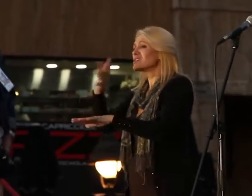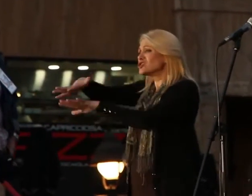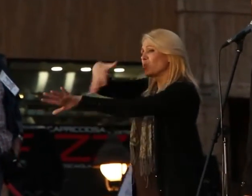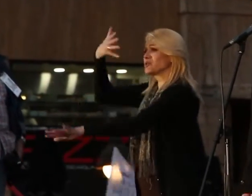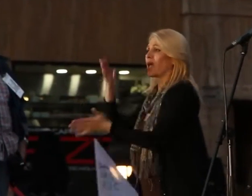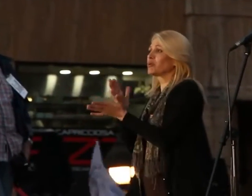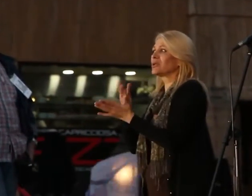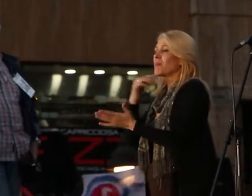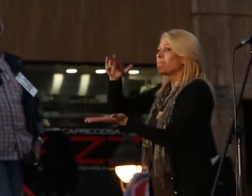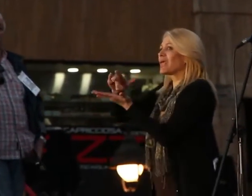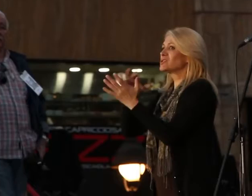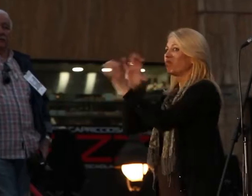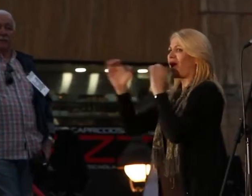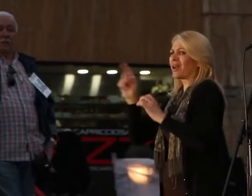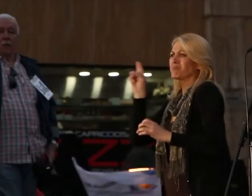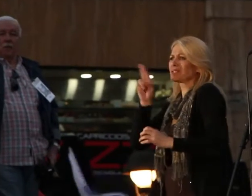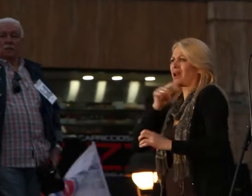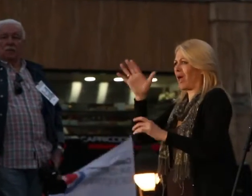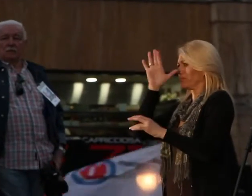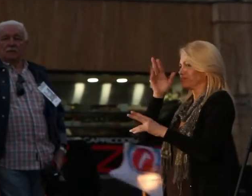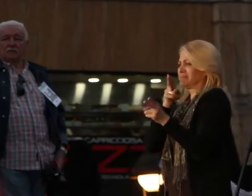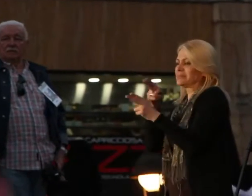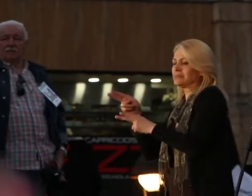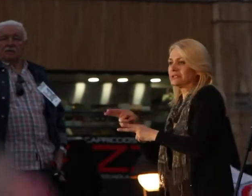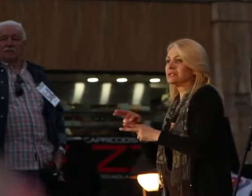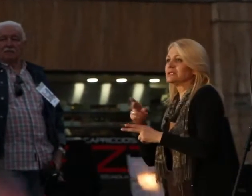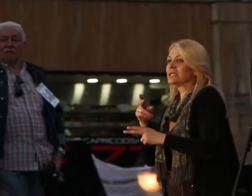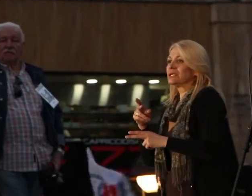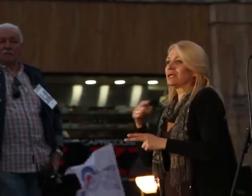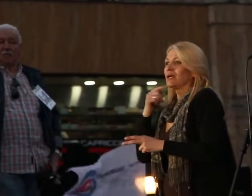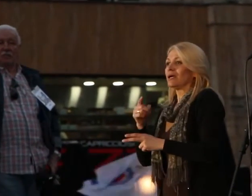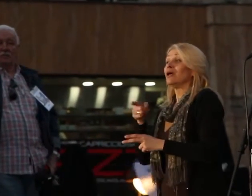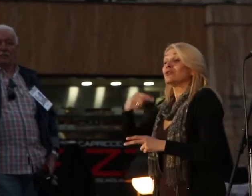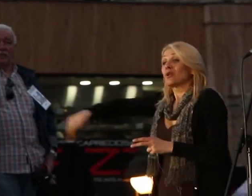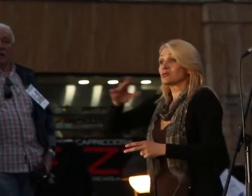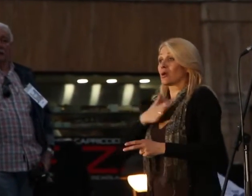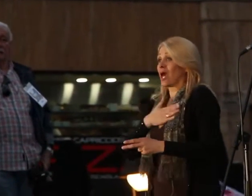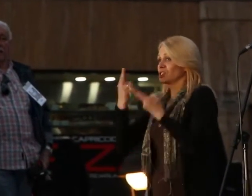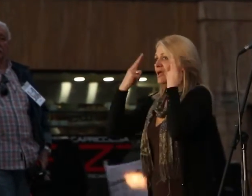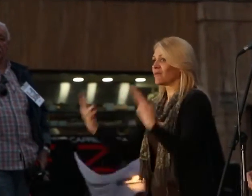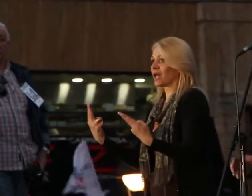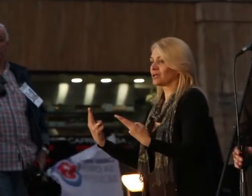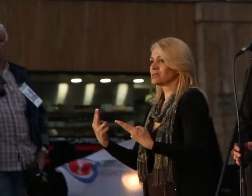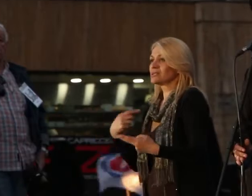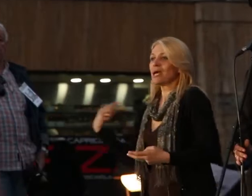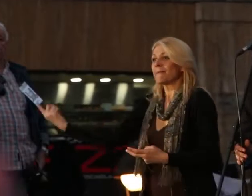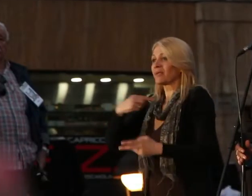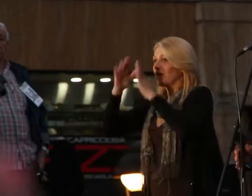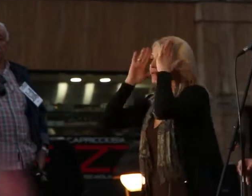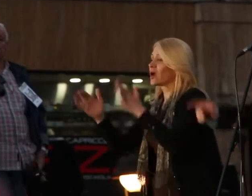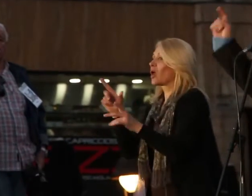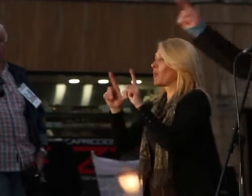bude mesto dijaloga, a ne prostakluka i mržnje. To su naše vrednosti. Mi verujemo